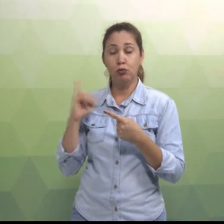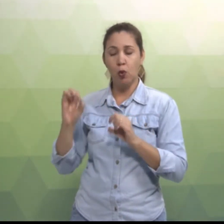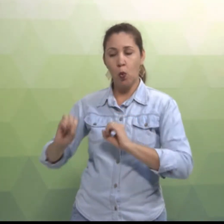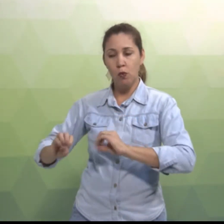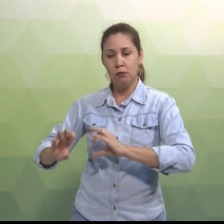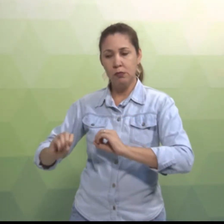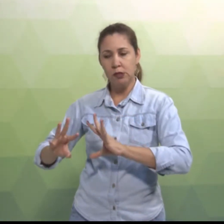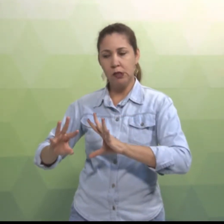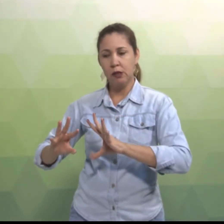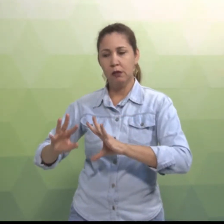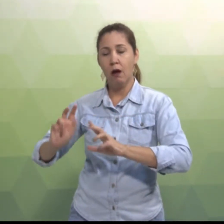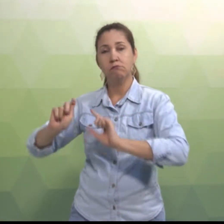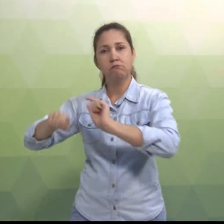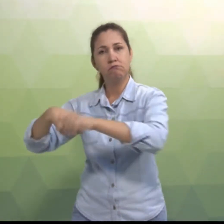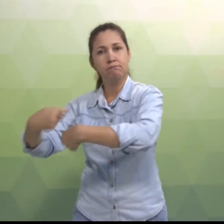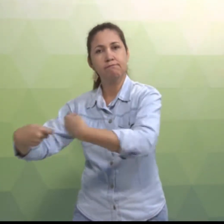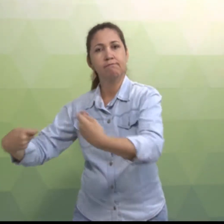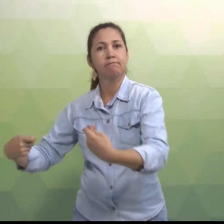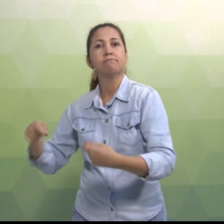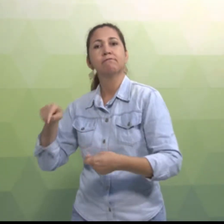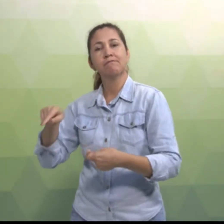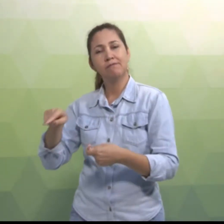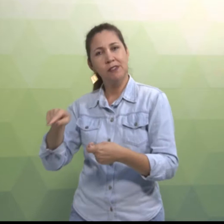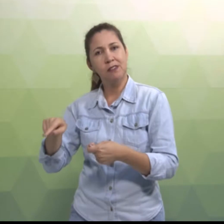Temos ali o instrutor, que ensina sinais.